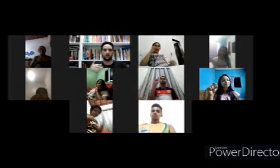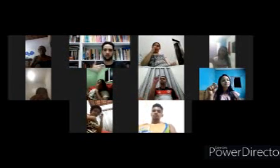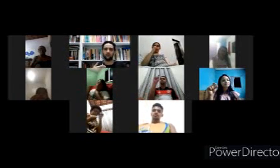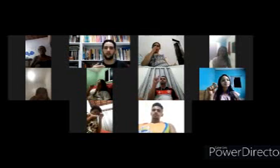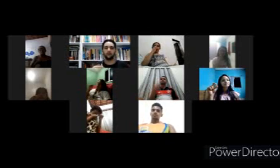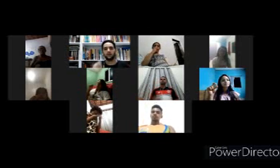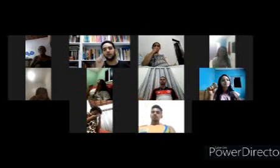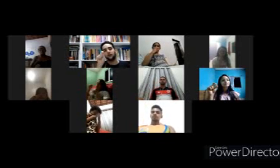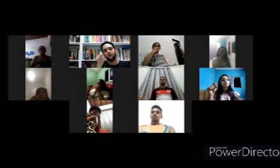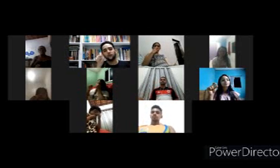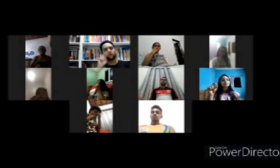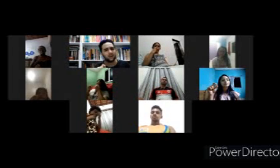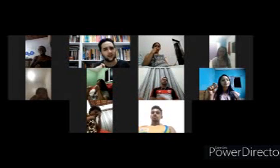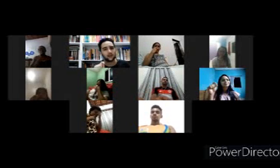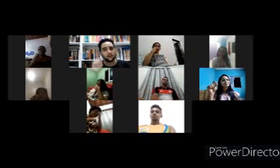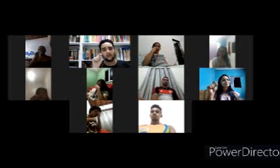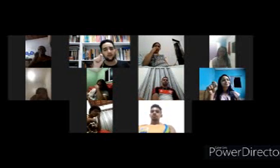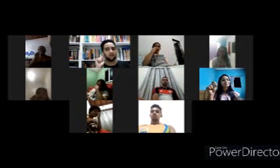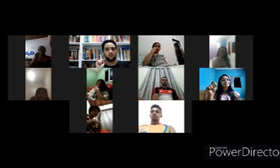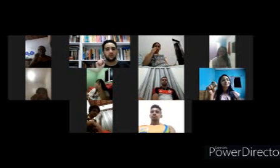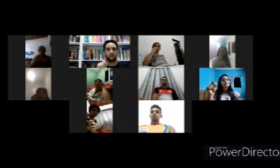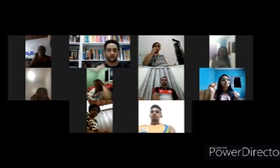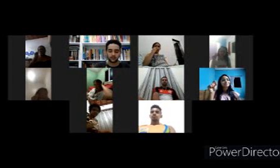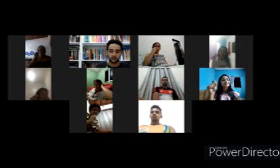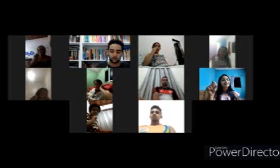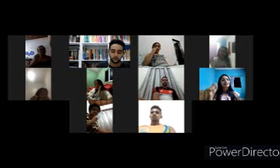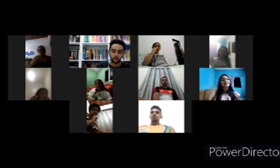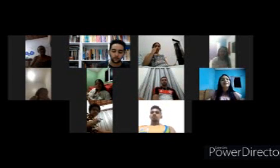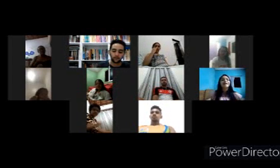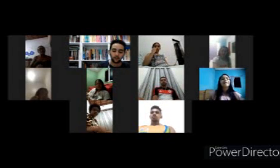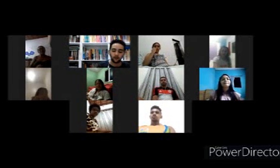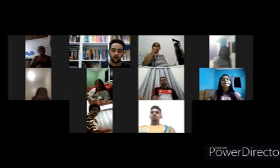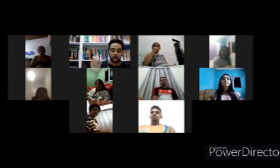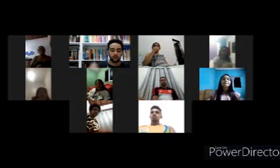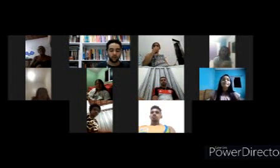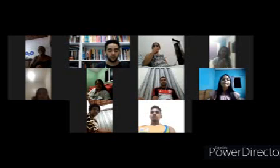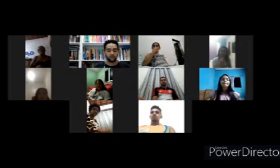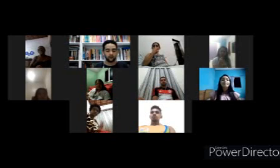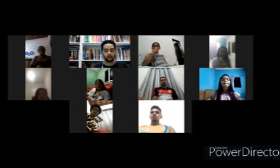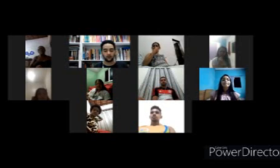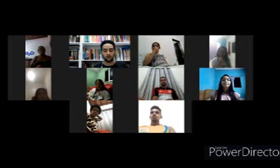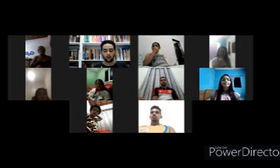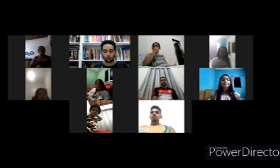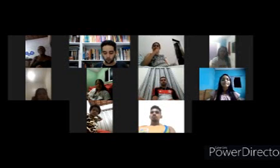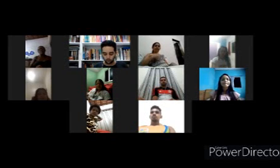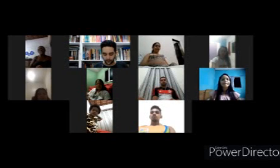sinal que eu não entendi, e eu faço o quê? Não entendi esse sinal. E por fim, comprar.